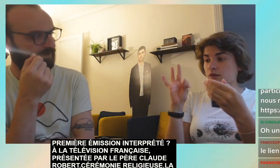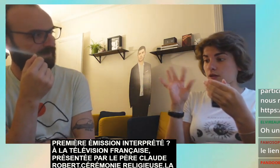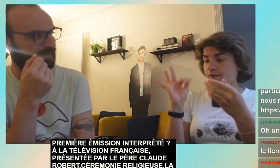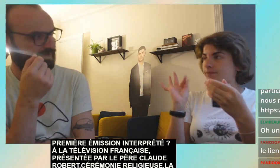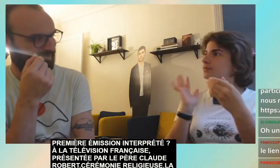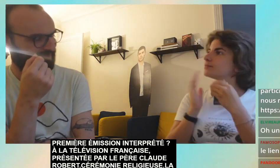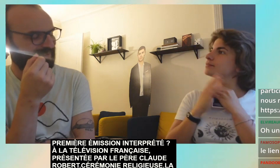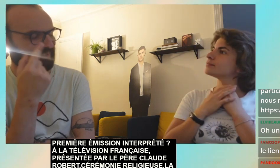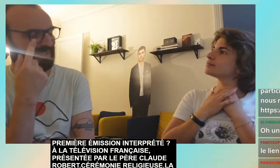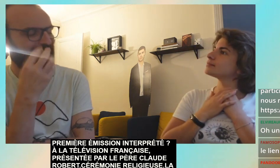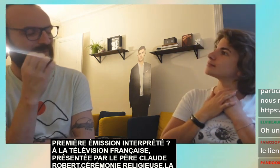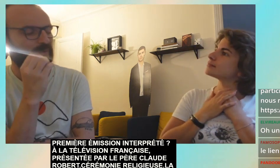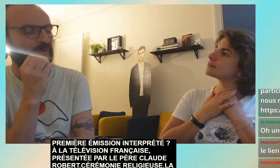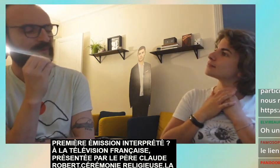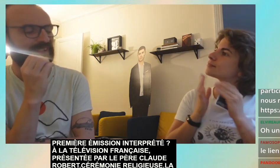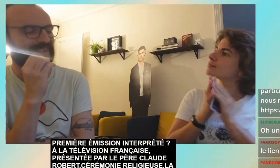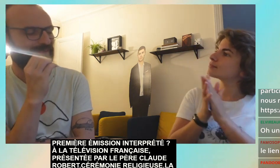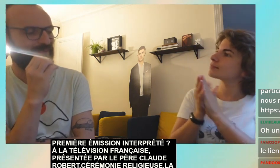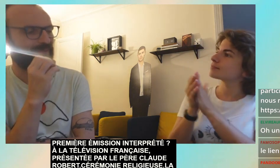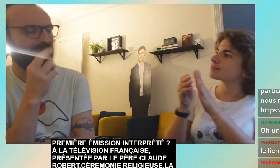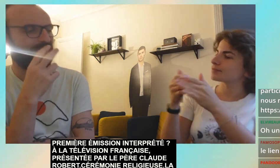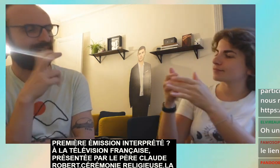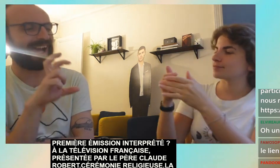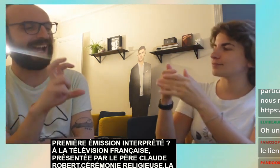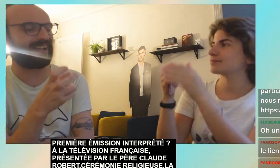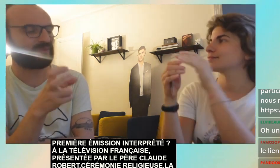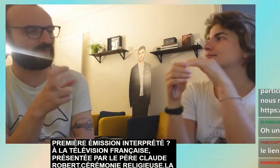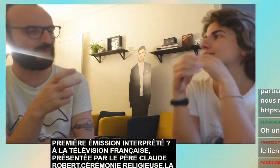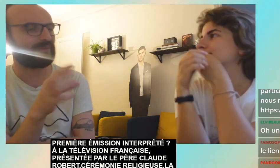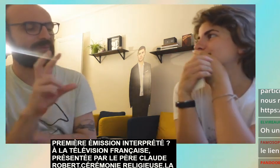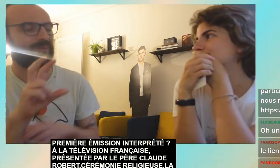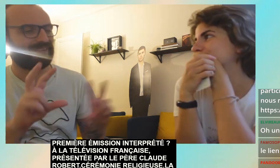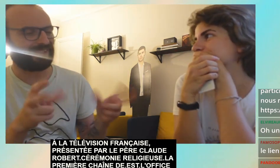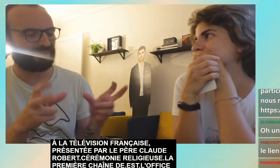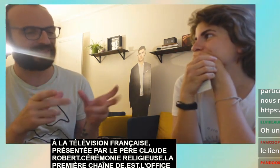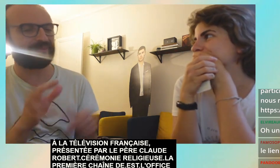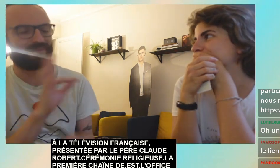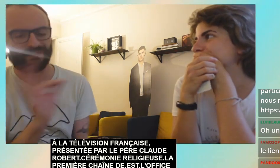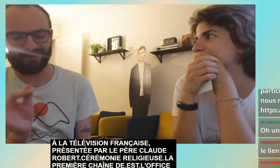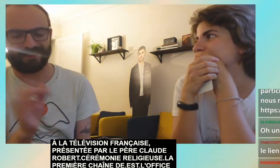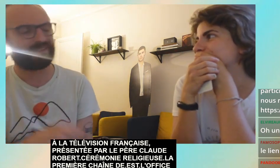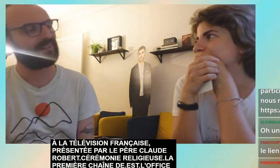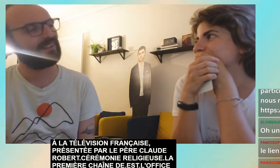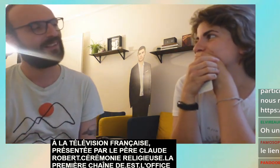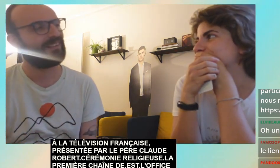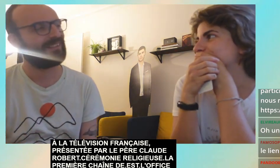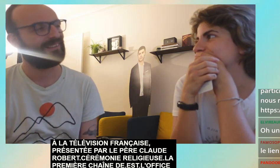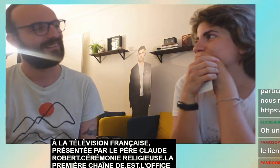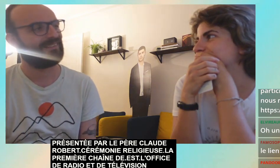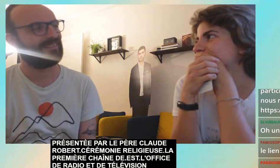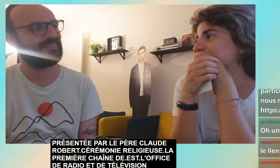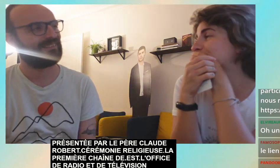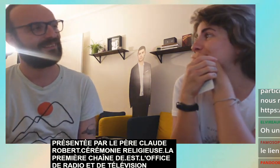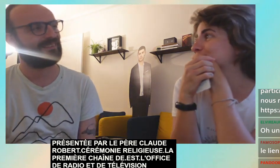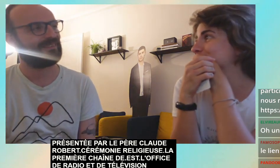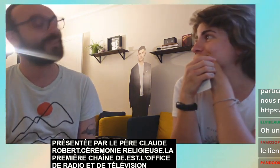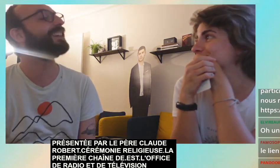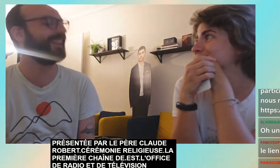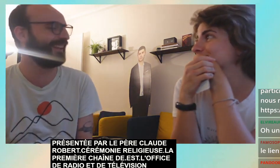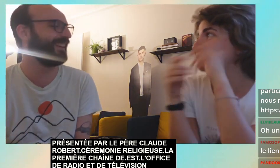l'ORTF. L'Office de radio et de télévision français. Ok. Mais